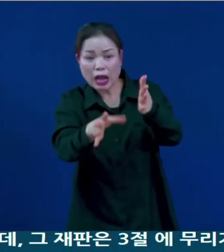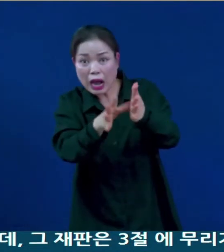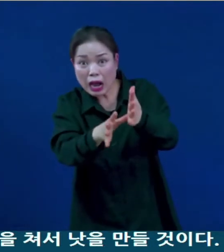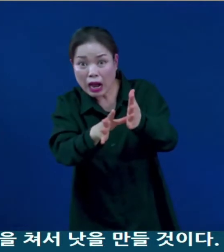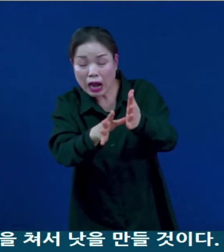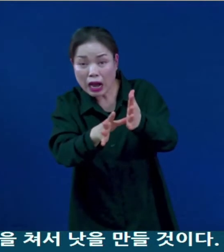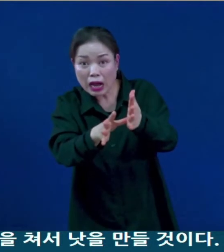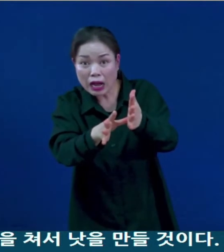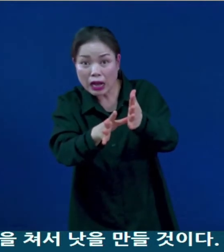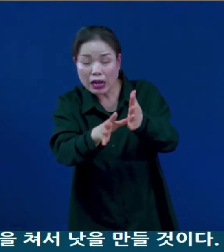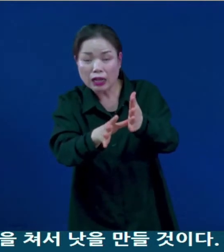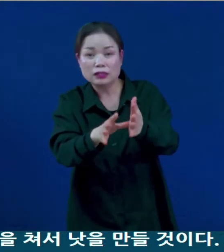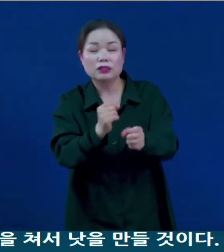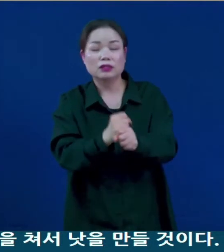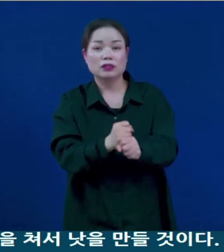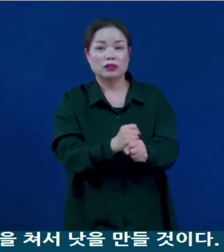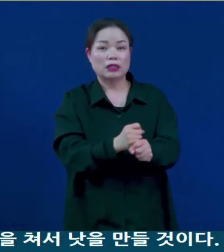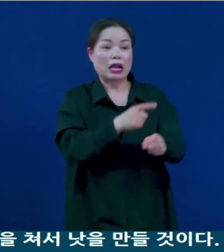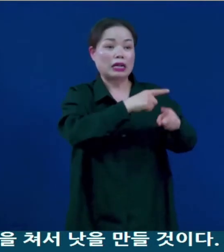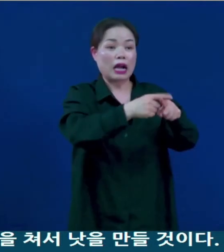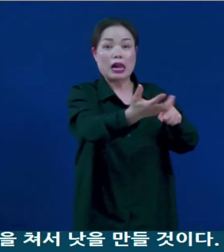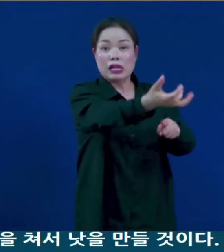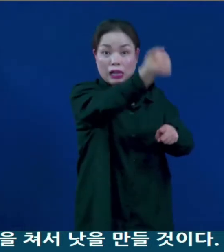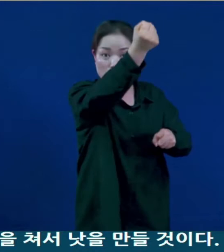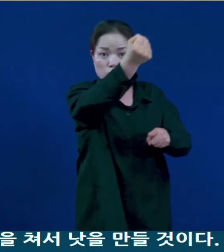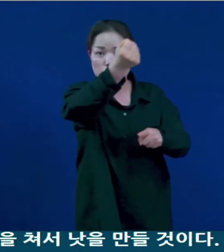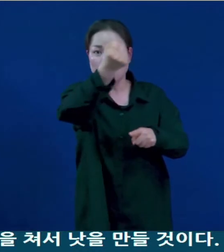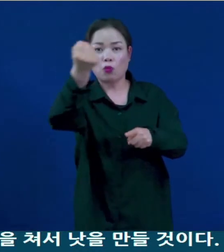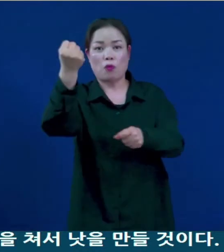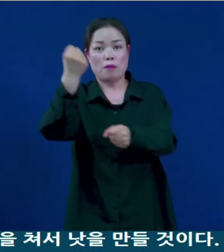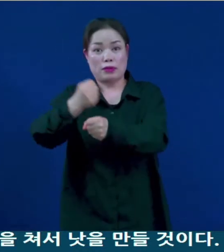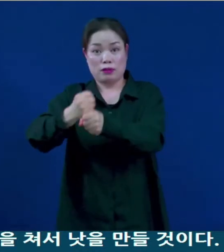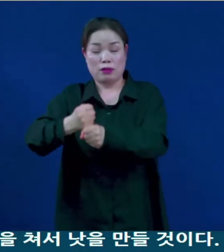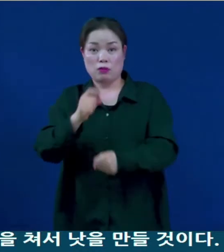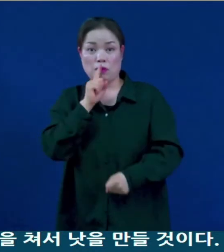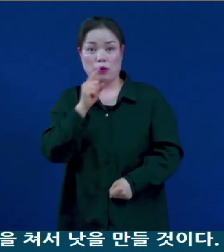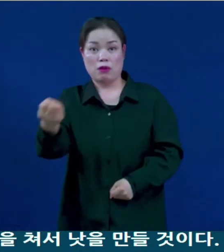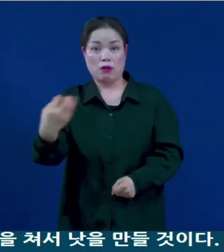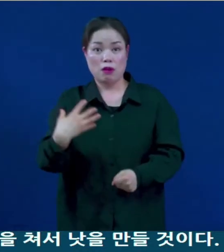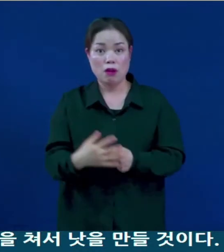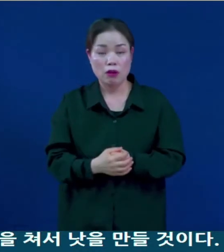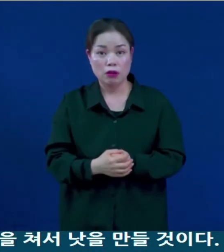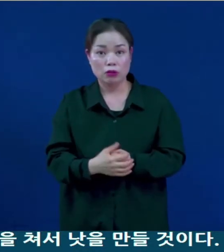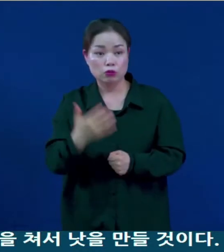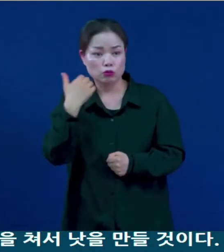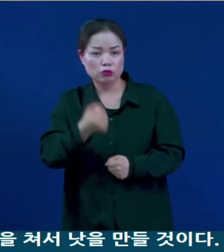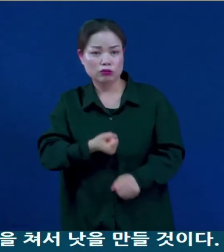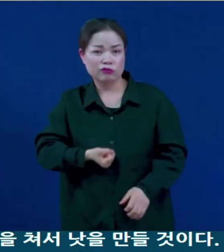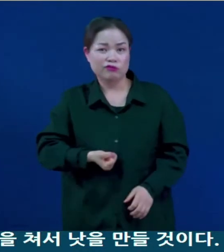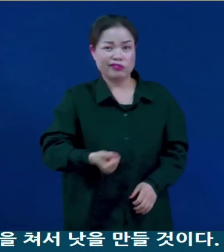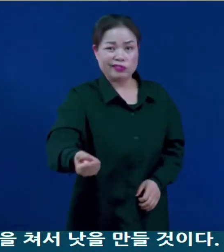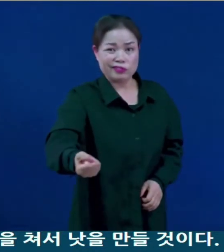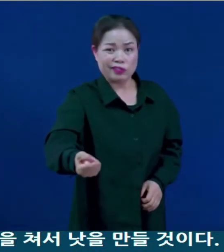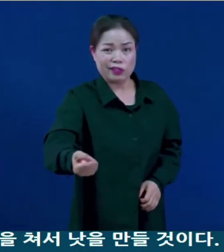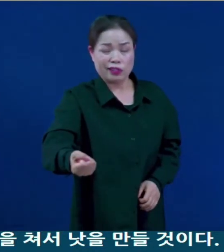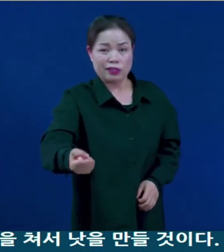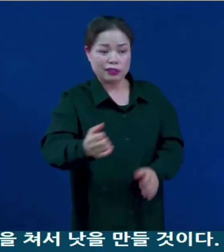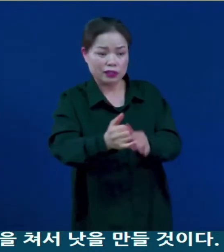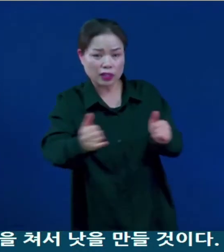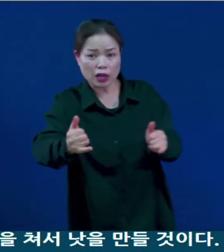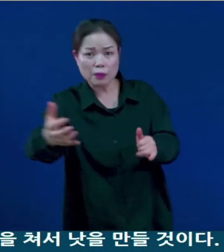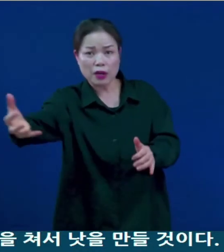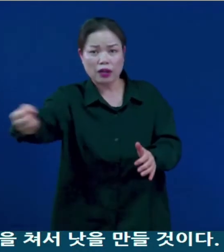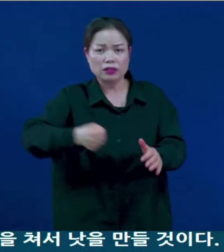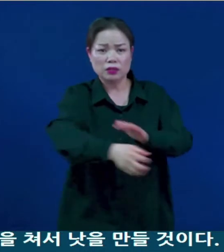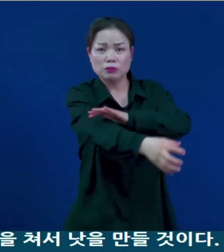전쟁하는 칼을 재료로 만들게 하시겠다는 겁니다. 그리고 누구를 찔러 죽이고 그 사람의